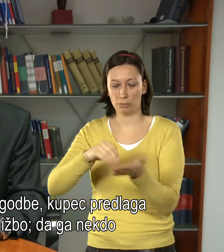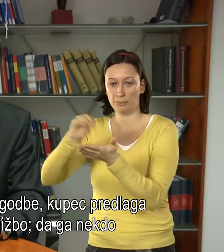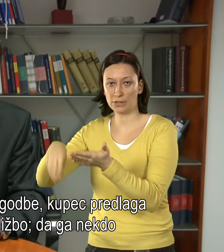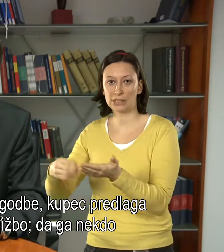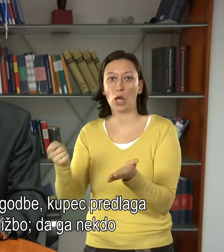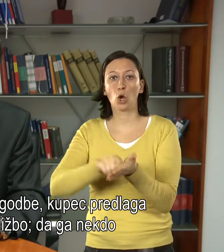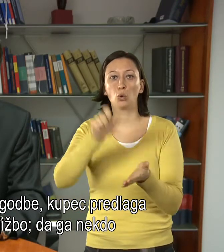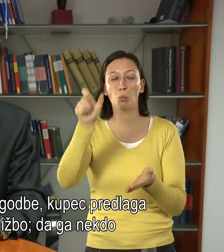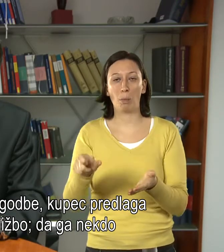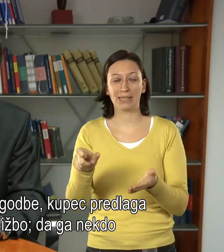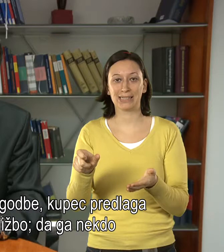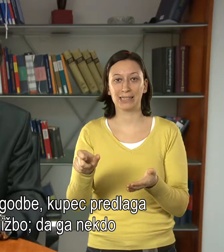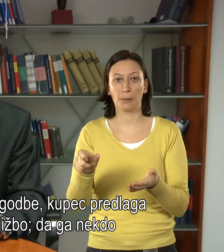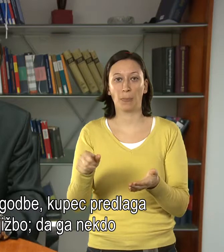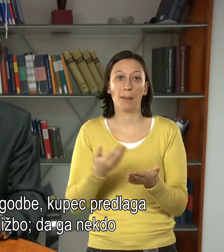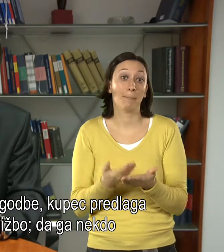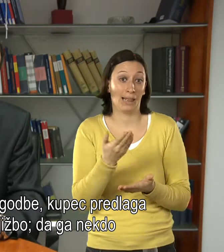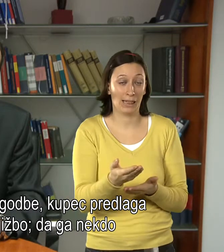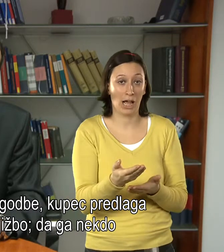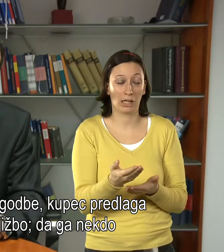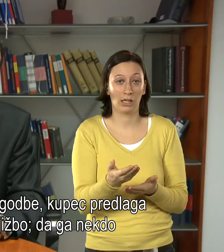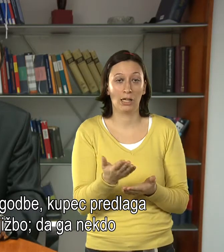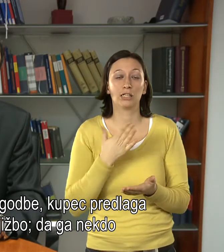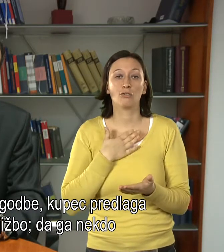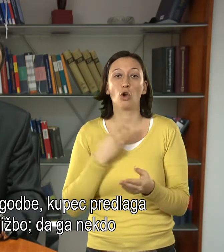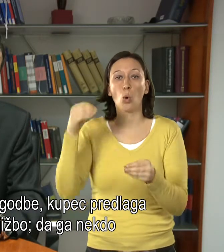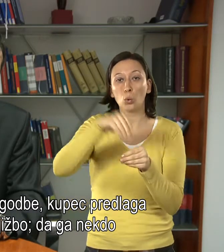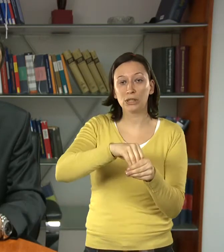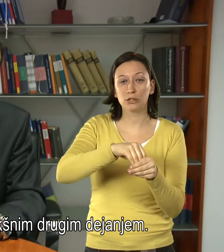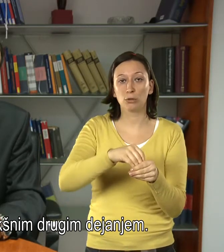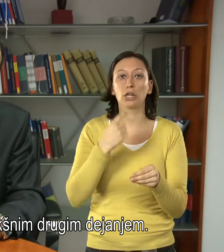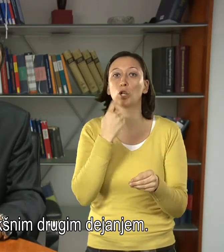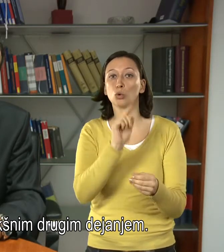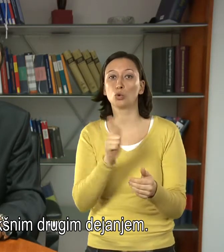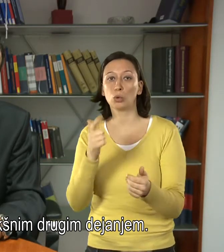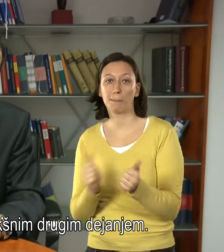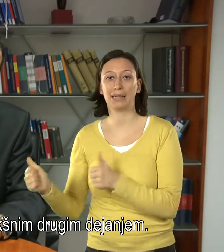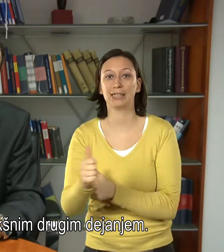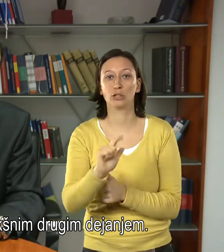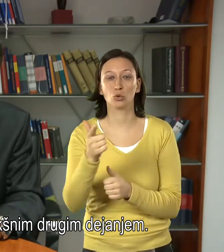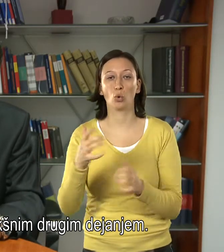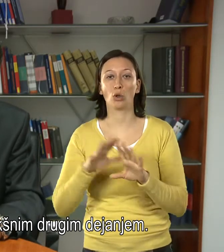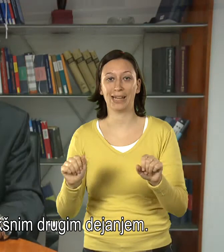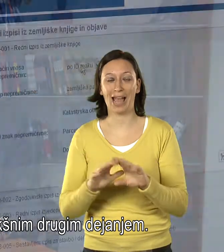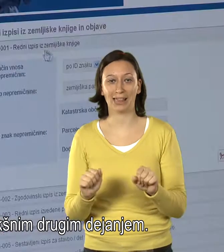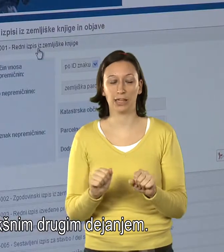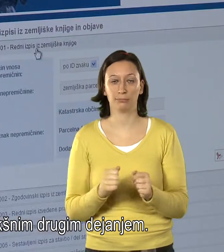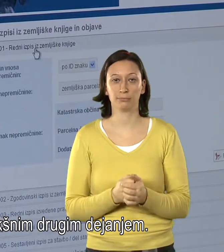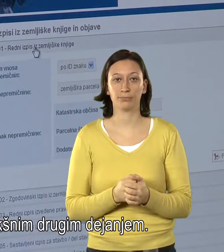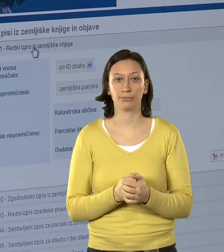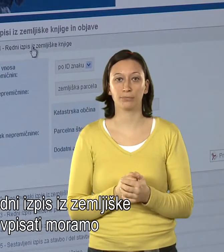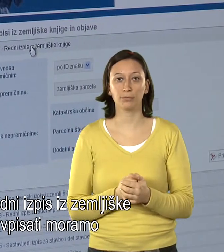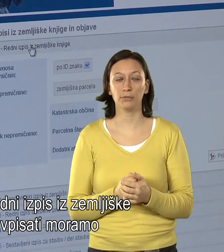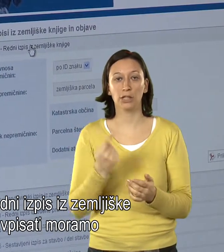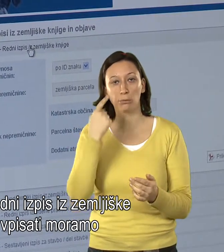se kupec predlaga svojo vknjižbo, da ga nekdo ne prehiti za kakšnim drugim dejanjem.